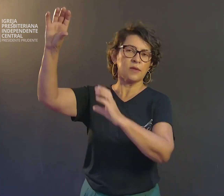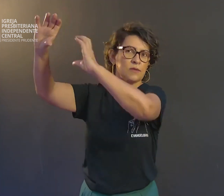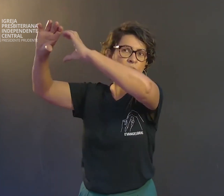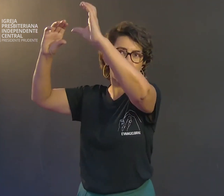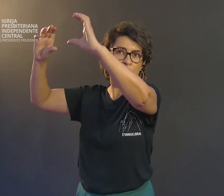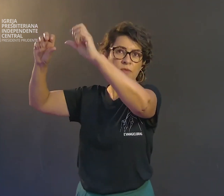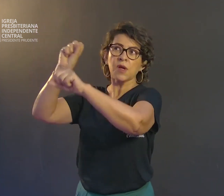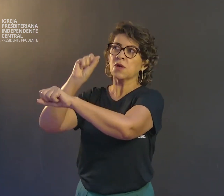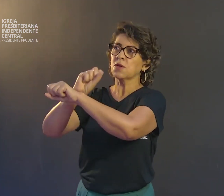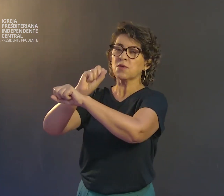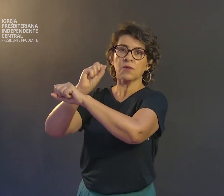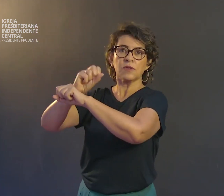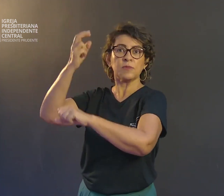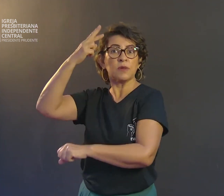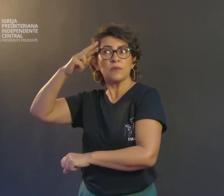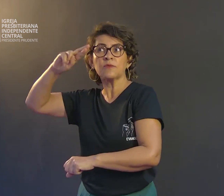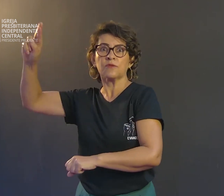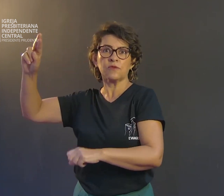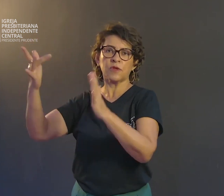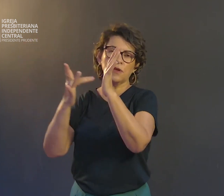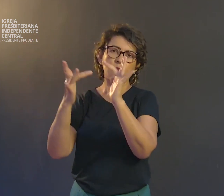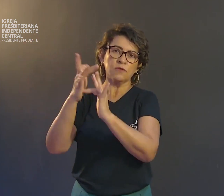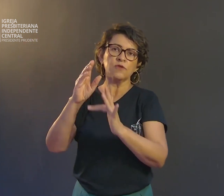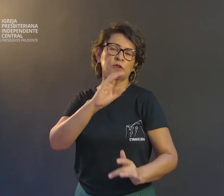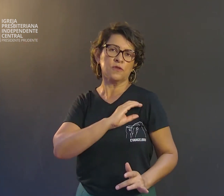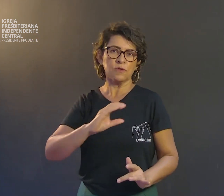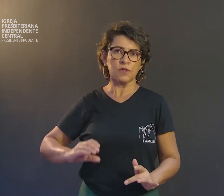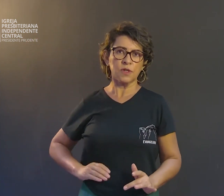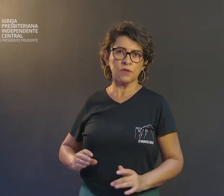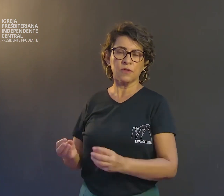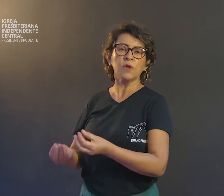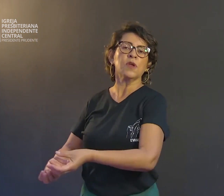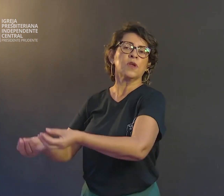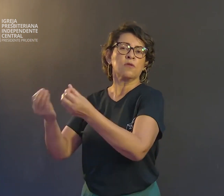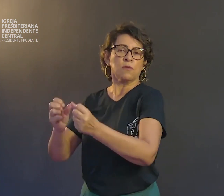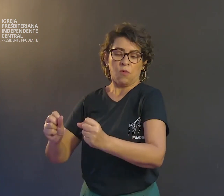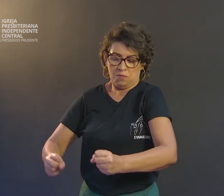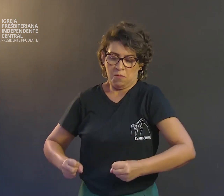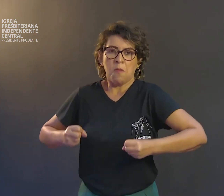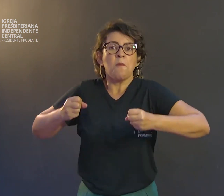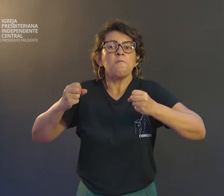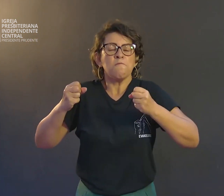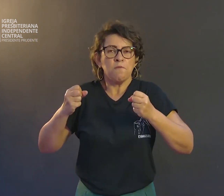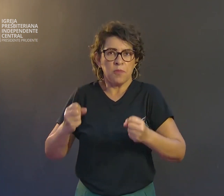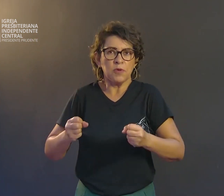Cristo. Pelo poder que o capacita e coloca todas as coisas debaixo do seu domínio,